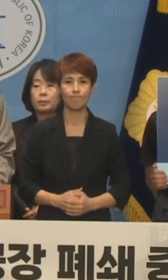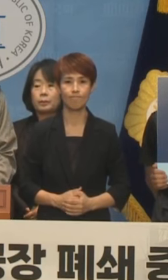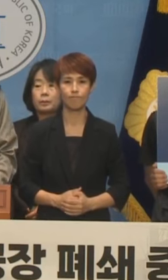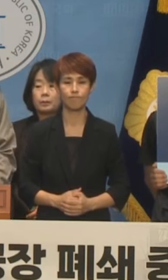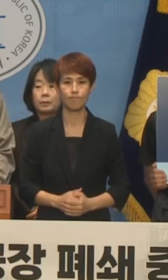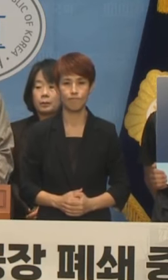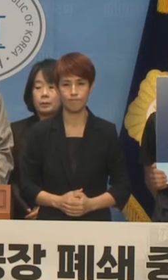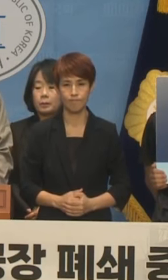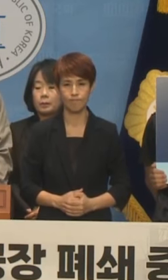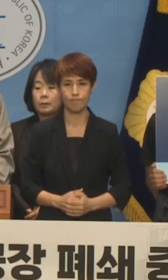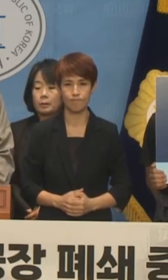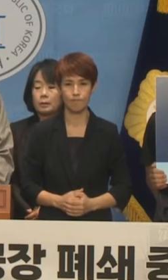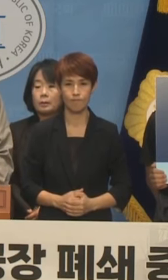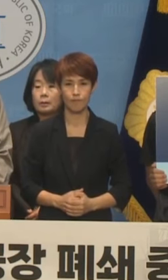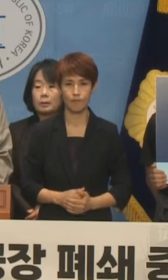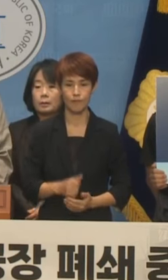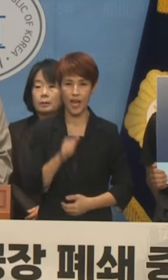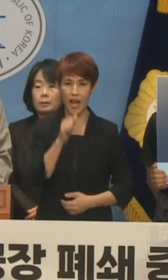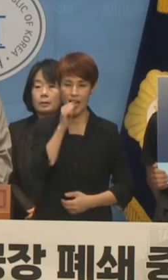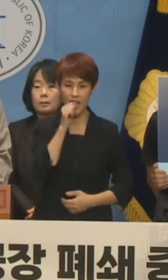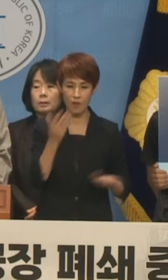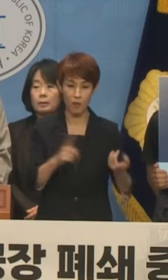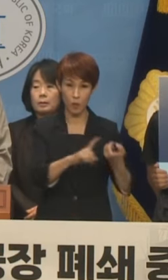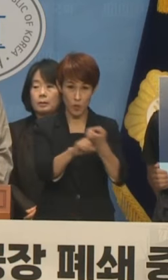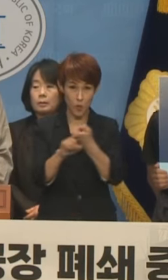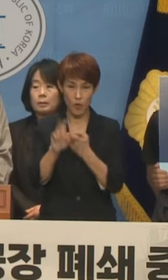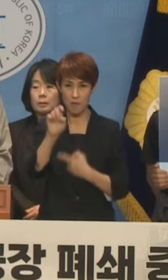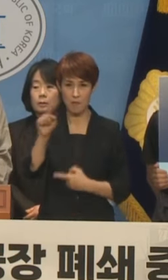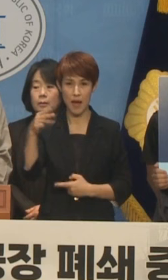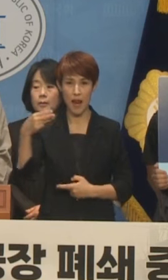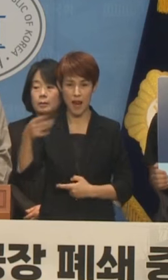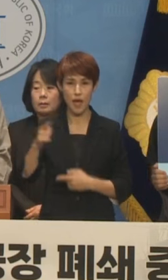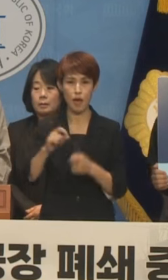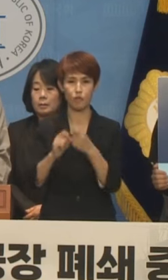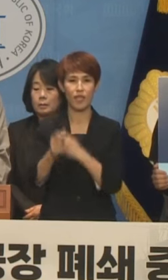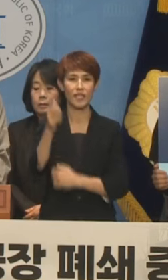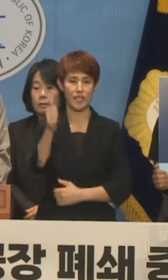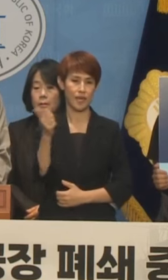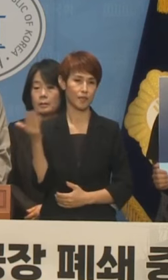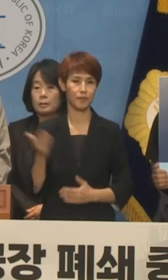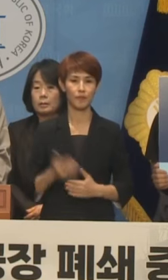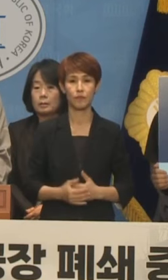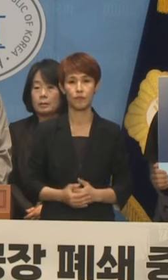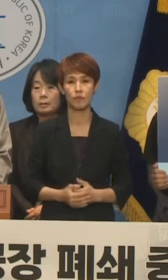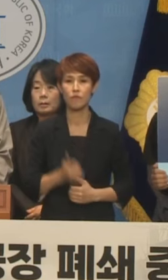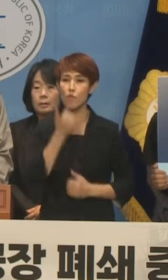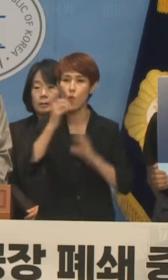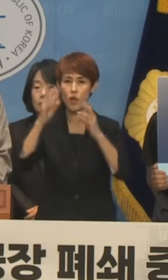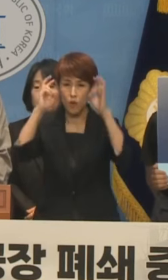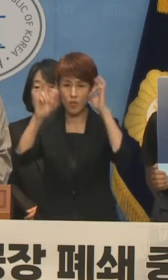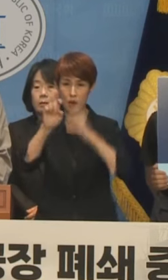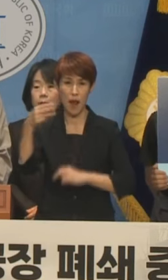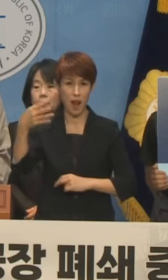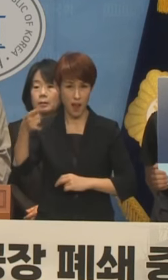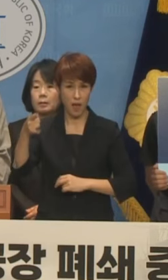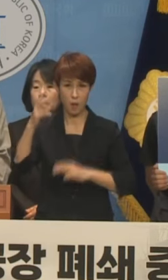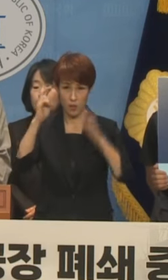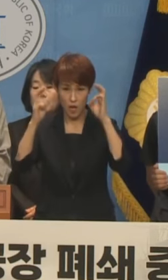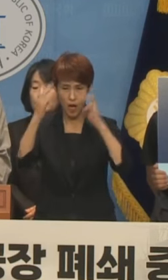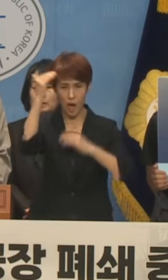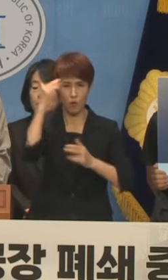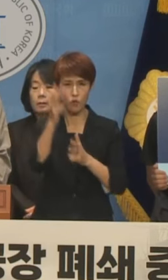네, 금속노조 말레베어 분해 분회장 임주희입니다. 독일 기업 말레베어는 한국 공장